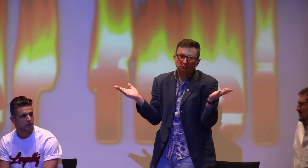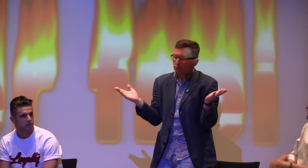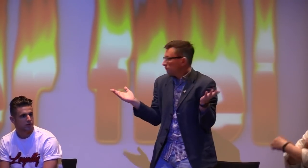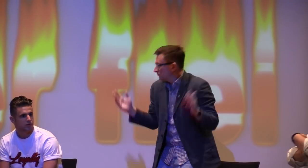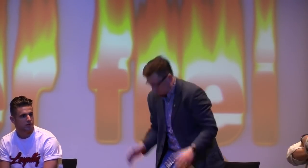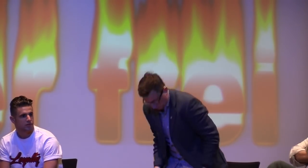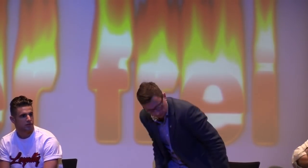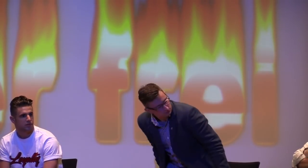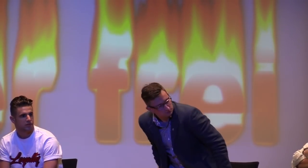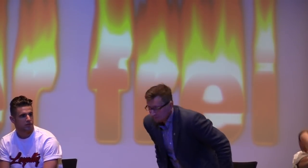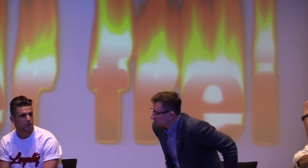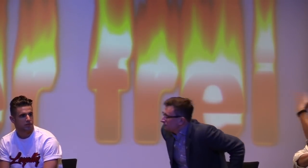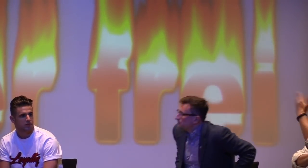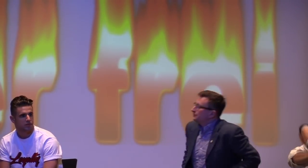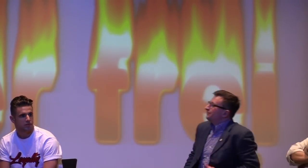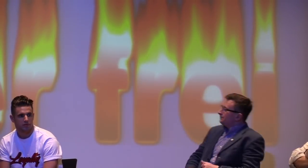Und das finde ich vollkommen in Ordnung.